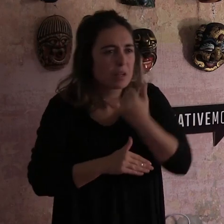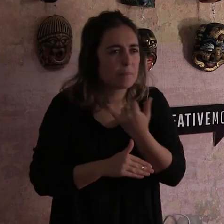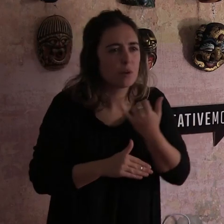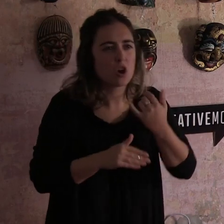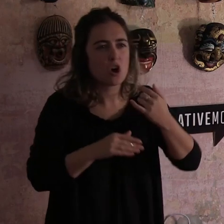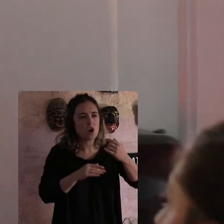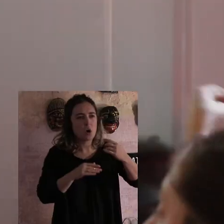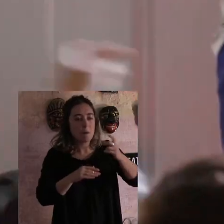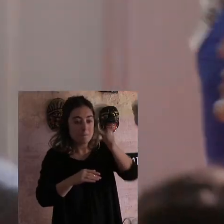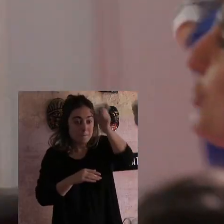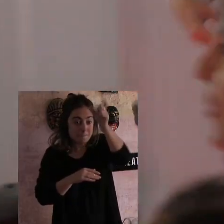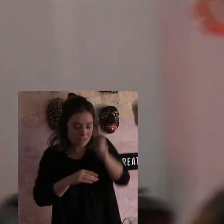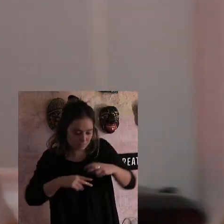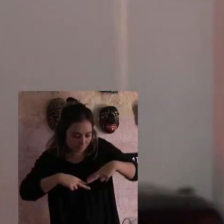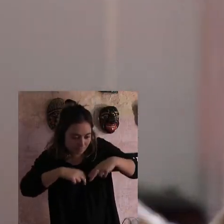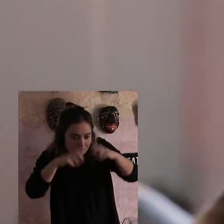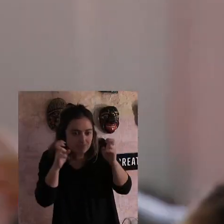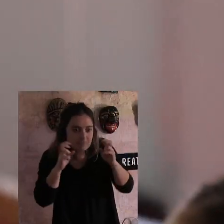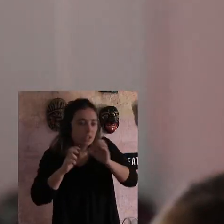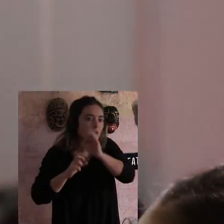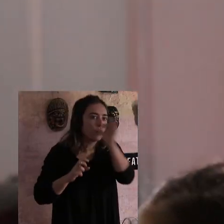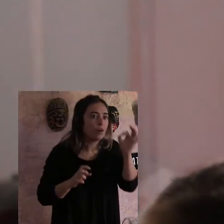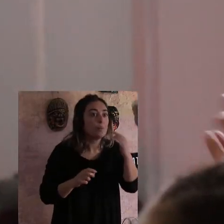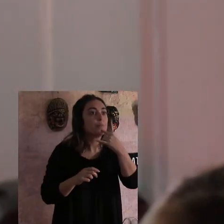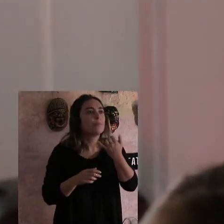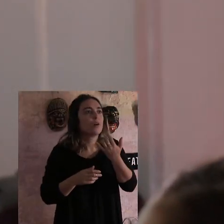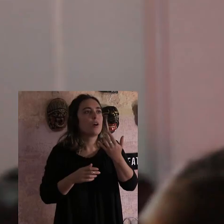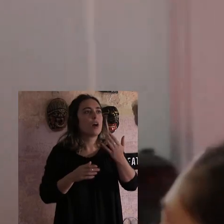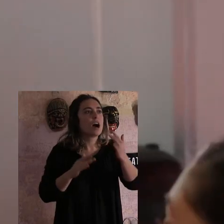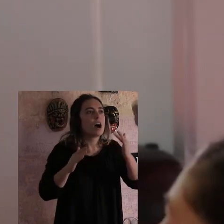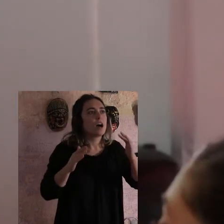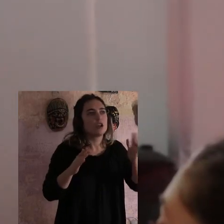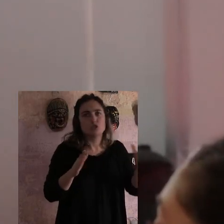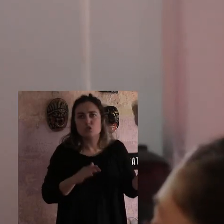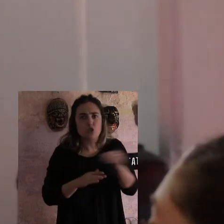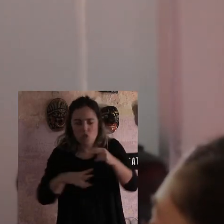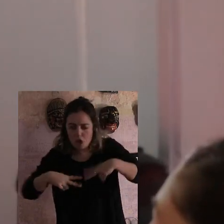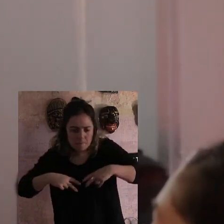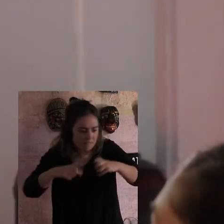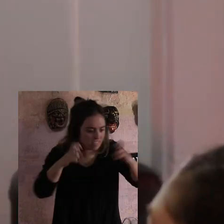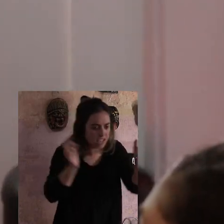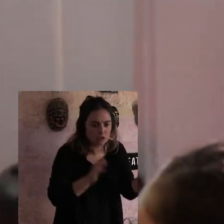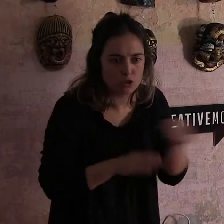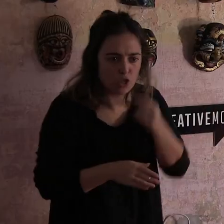tema en particular? ¿Llevan eso a los encuentros? ¿Todos investigan? ¿Cómo es?